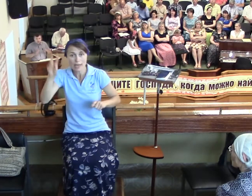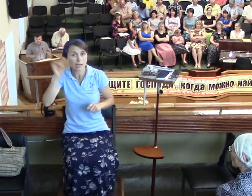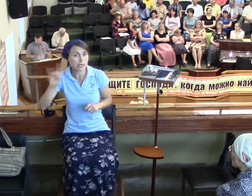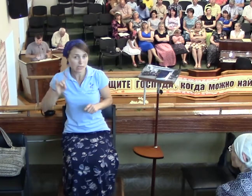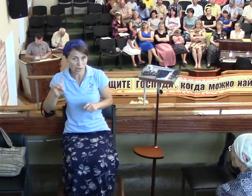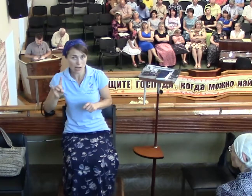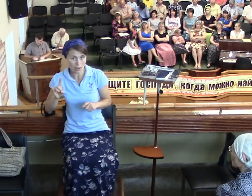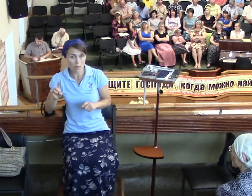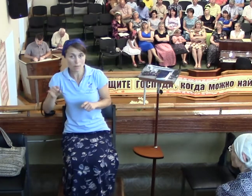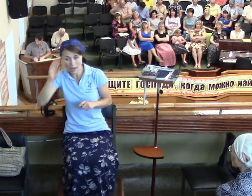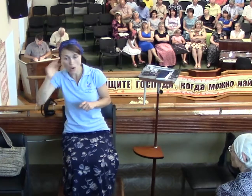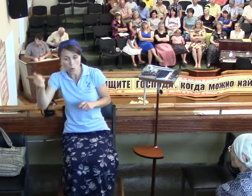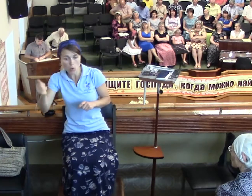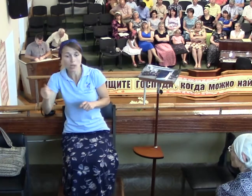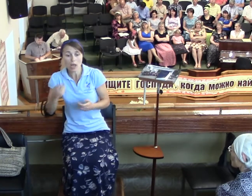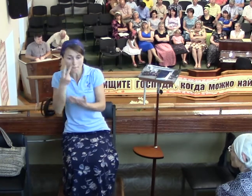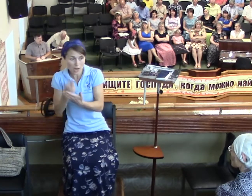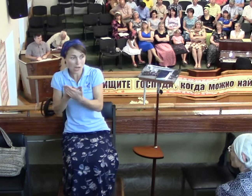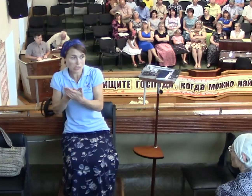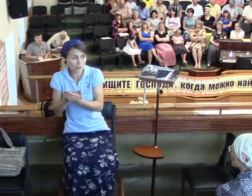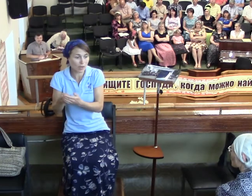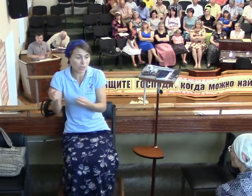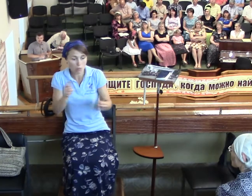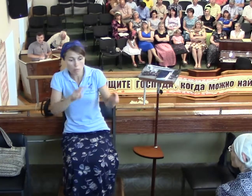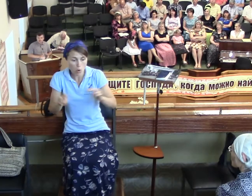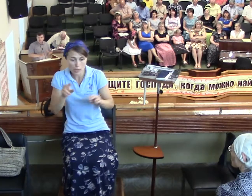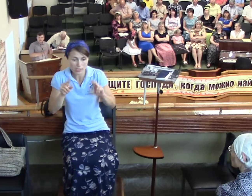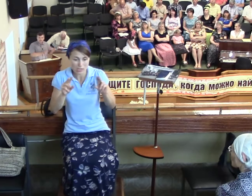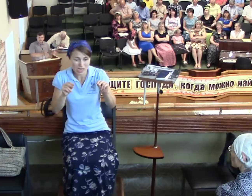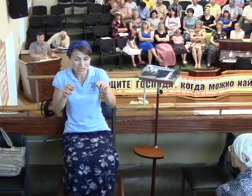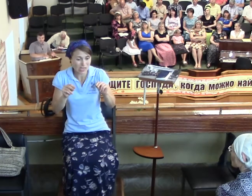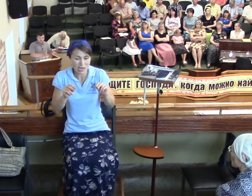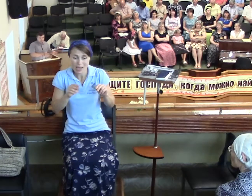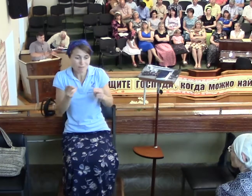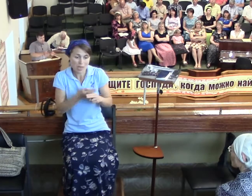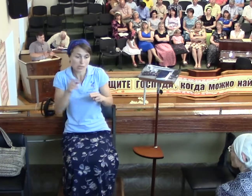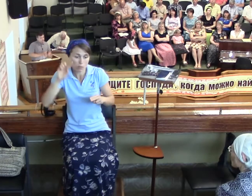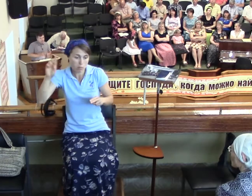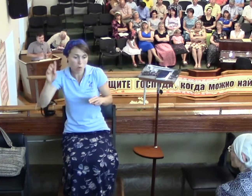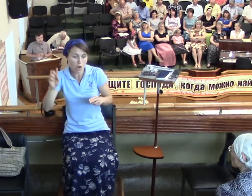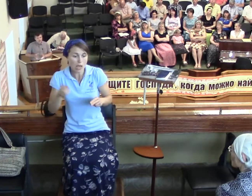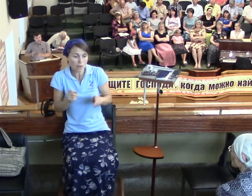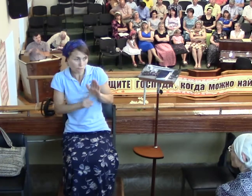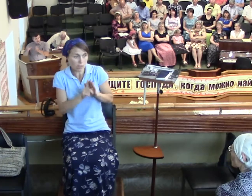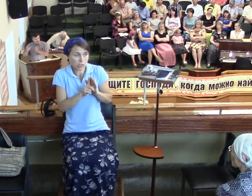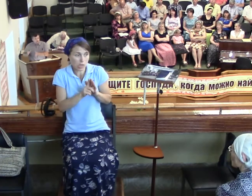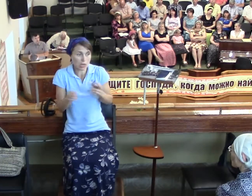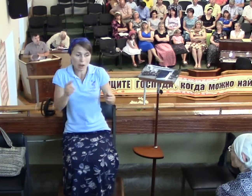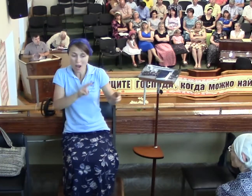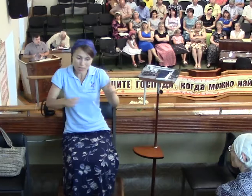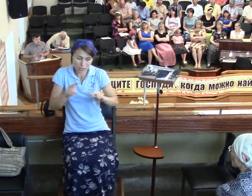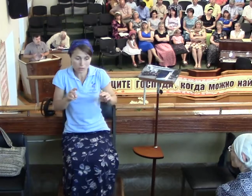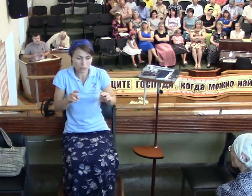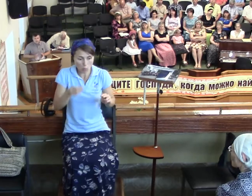поиск счастья вне Бога. Он сначала начинает его искать в мудрости, потом он переключается и начинает его искать